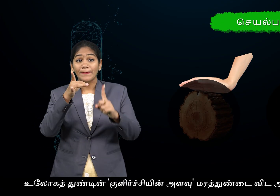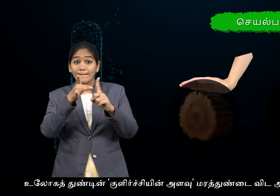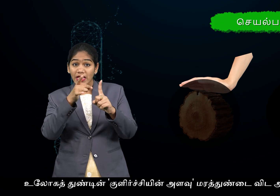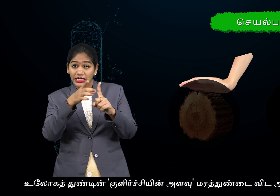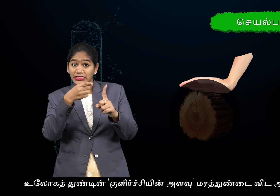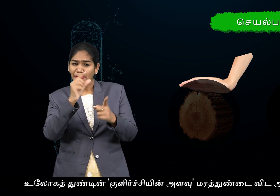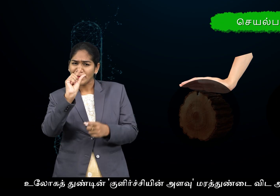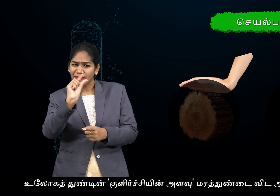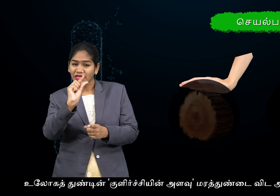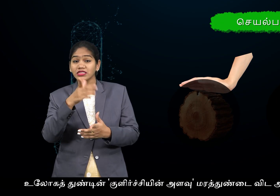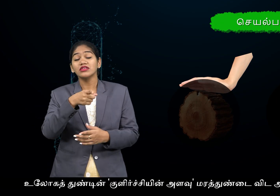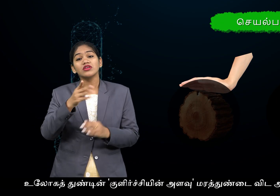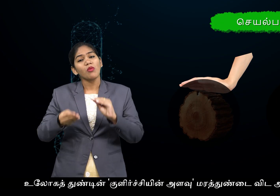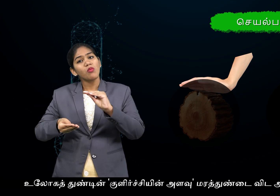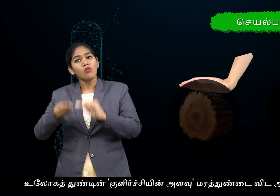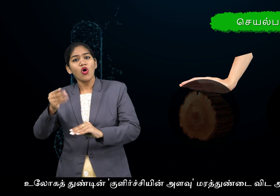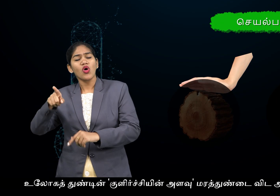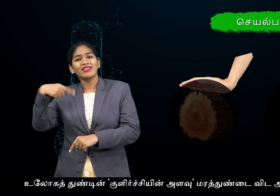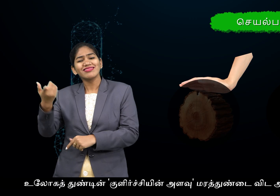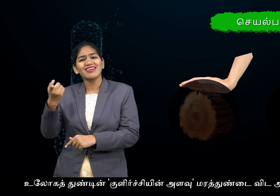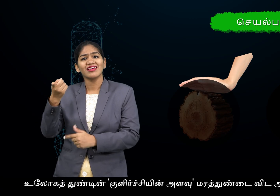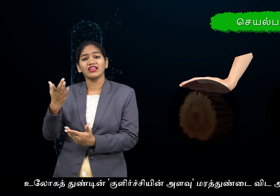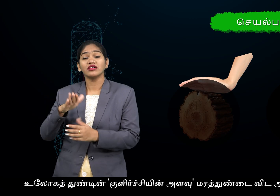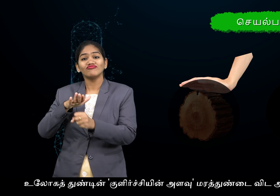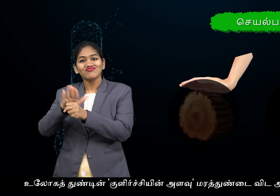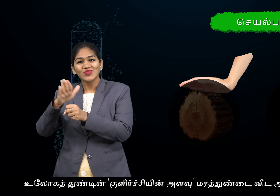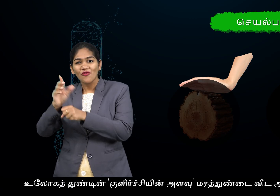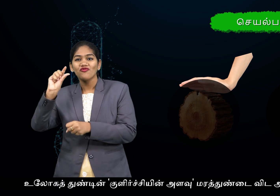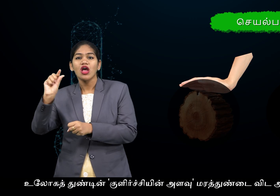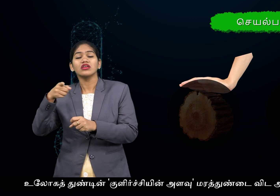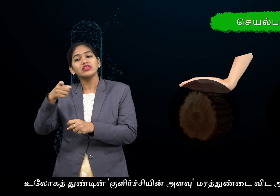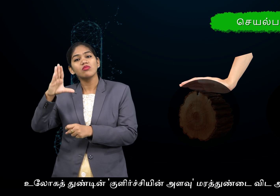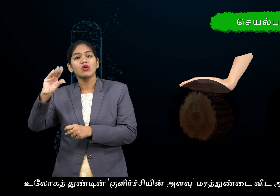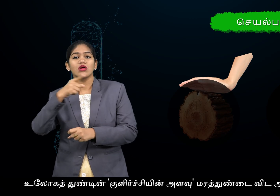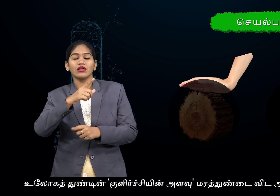உலோகத்துண்டின் குளிர்ச்சியின் அளவு மரத்துண்டை விட அதிகமாக உள்ளது.